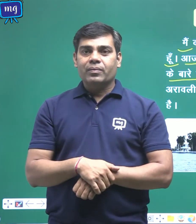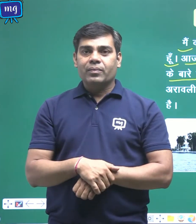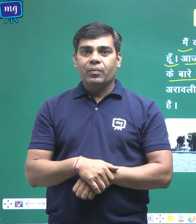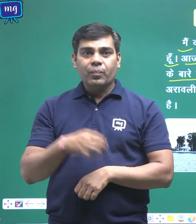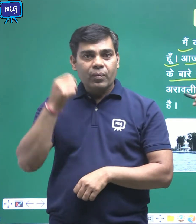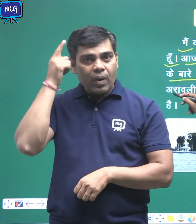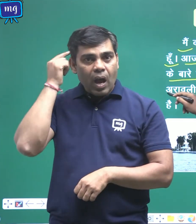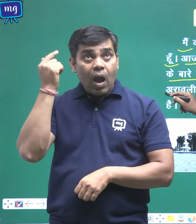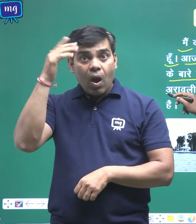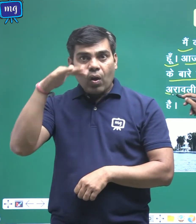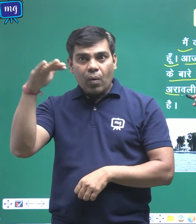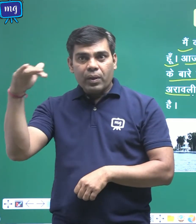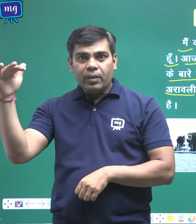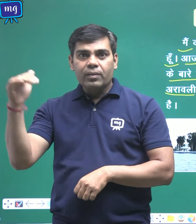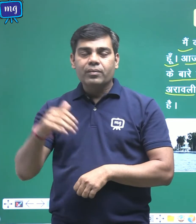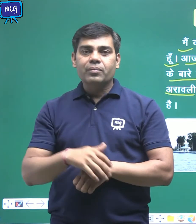अरावली